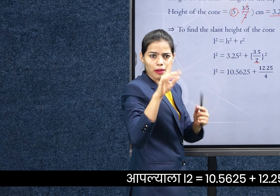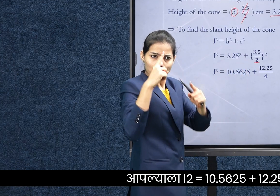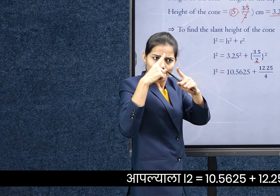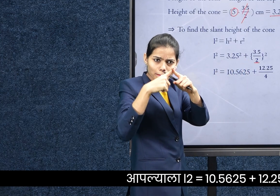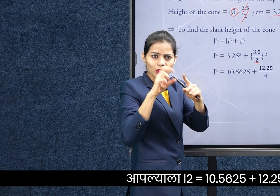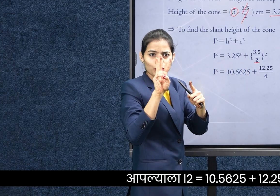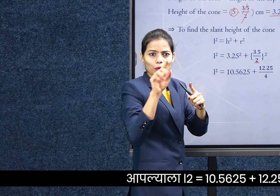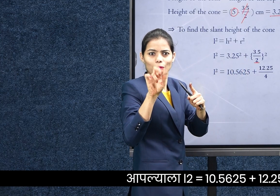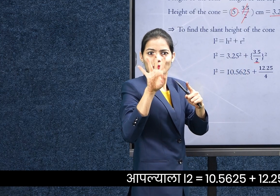10.5625 अधिक